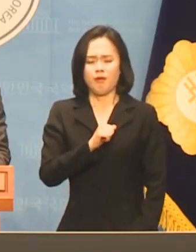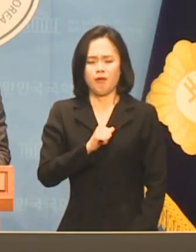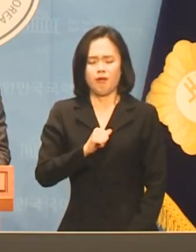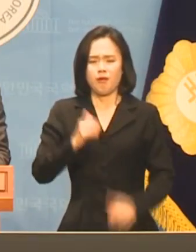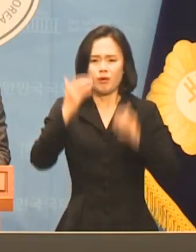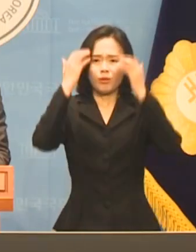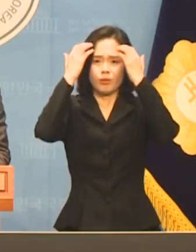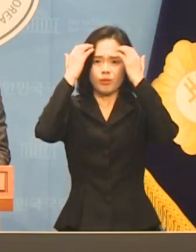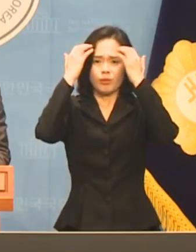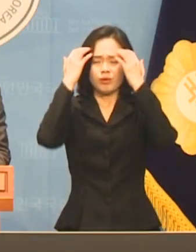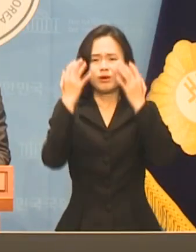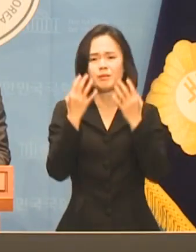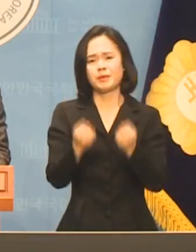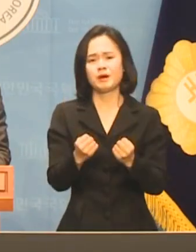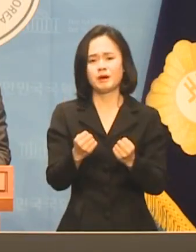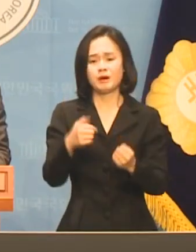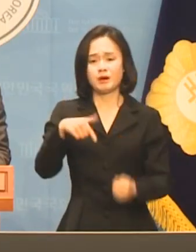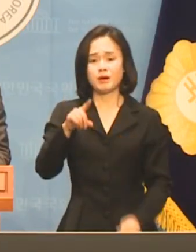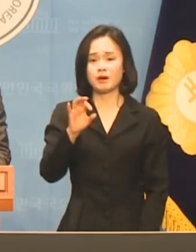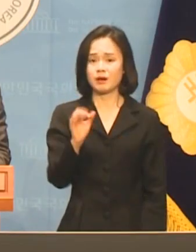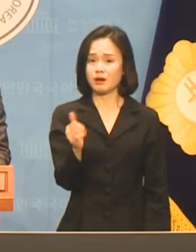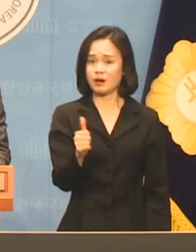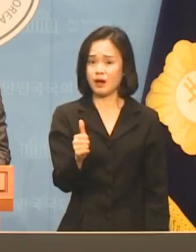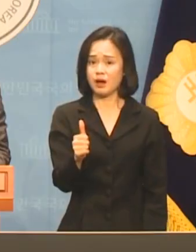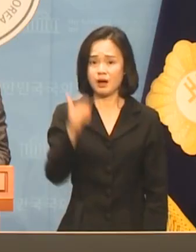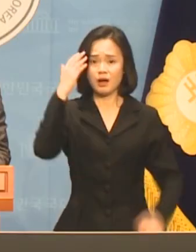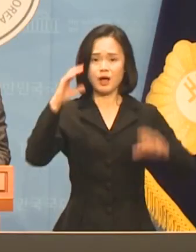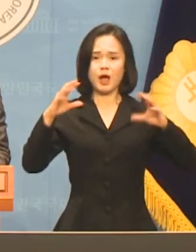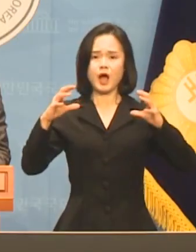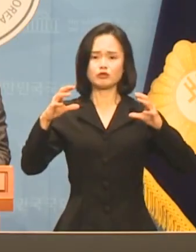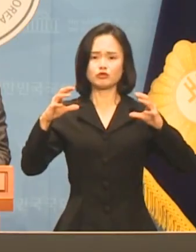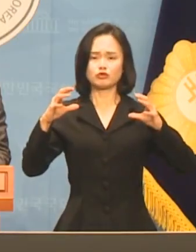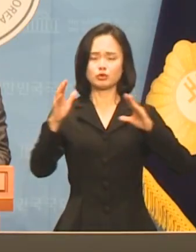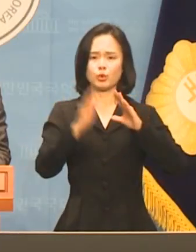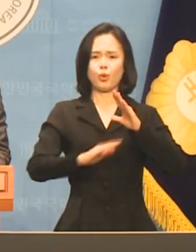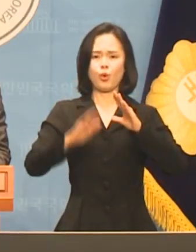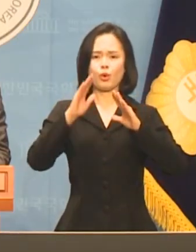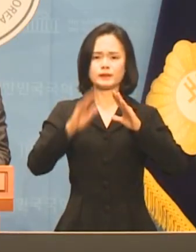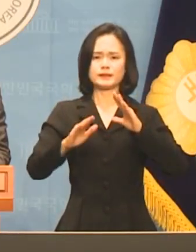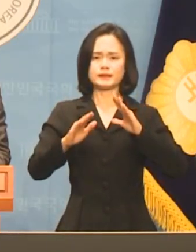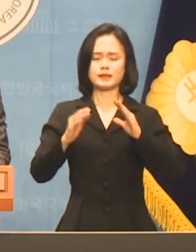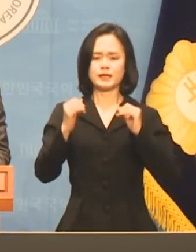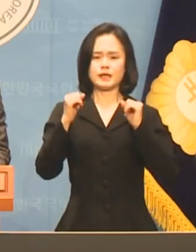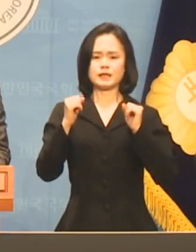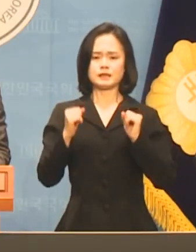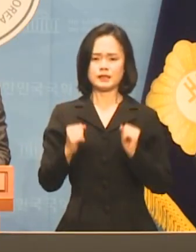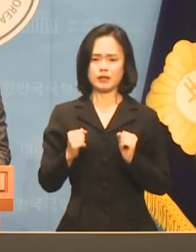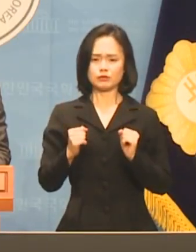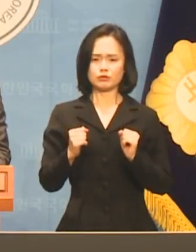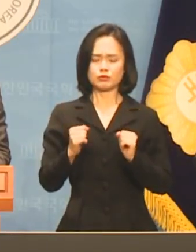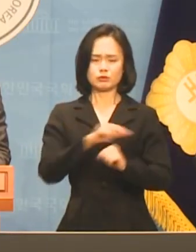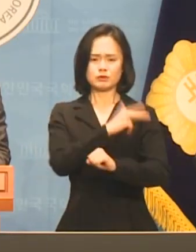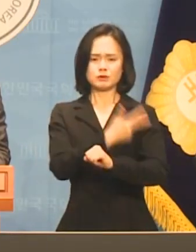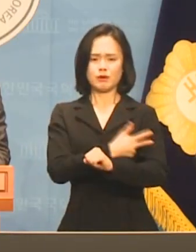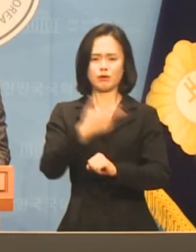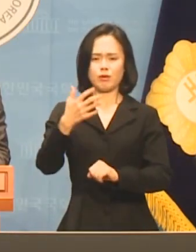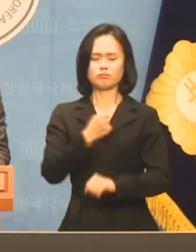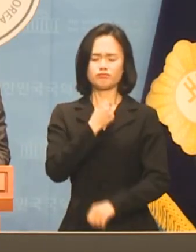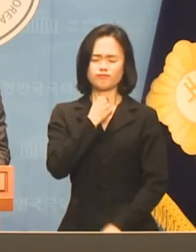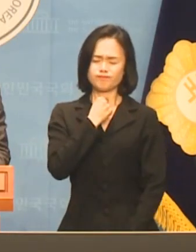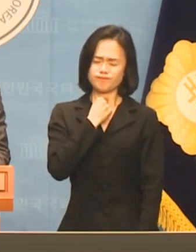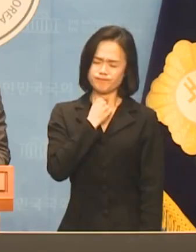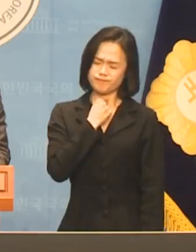우리나라에서 정정당당하게 체류 자격을 얻어 안정적으로 일하기를 원했던